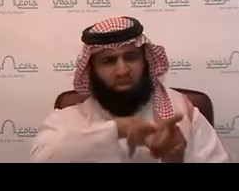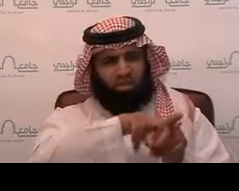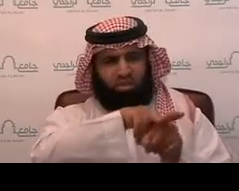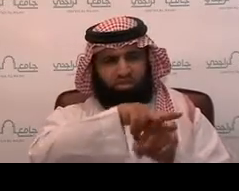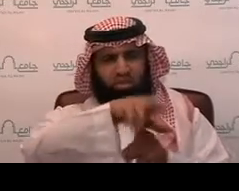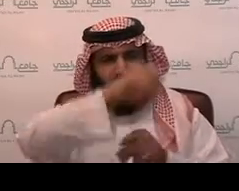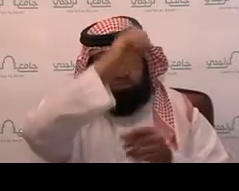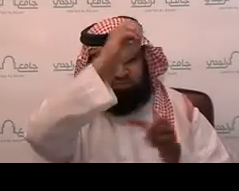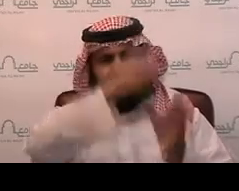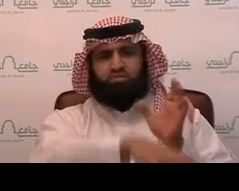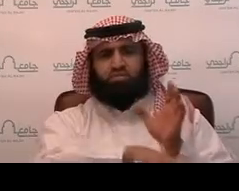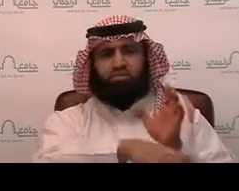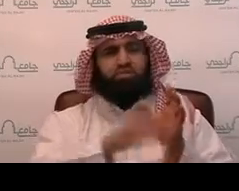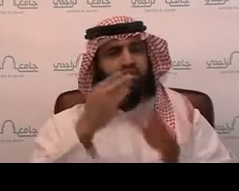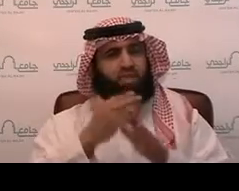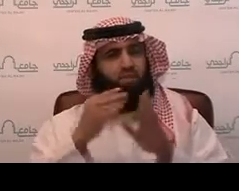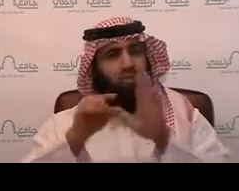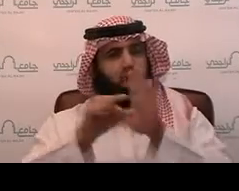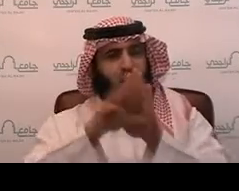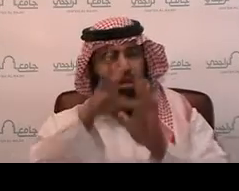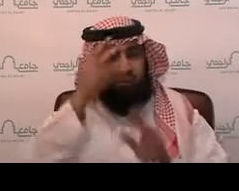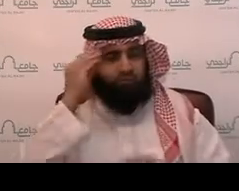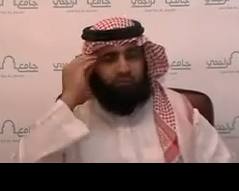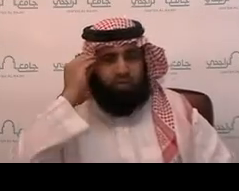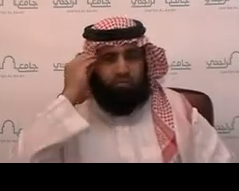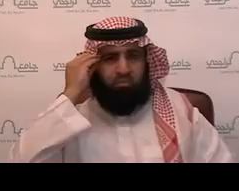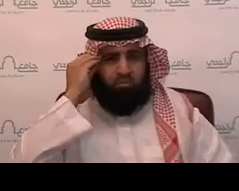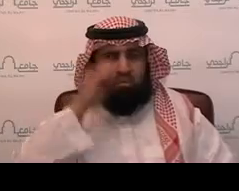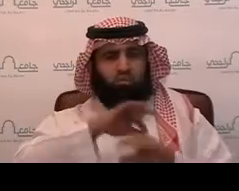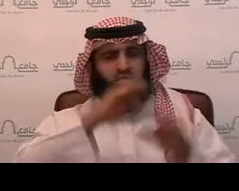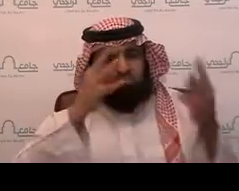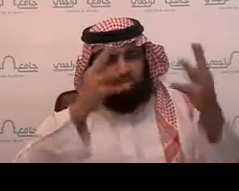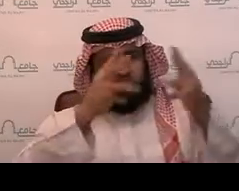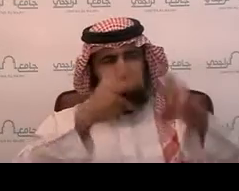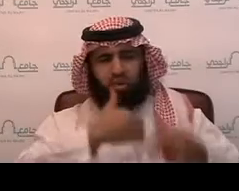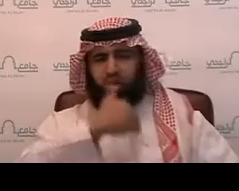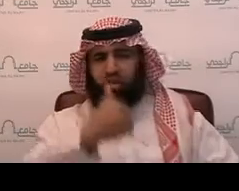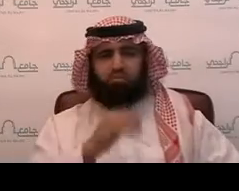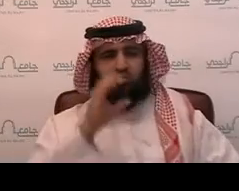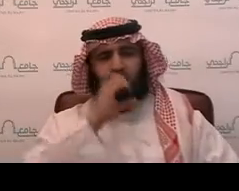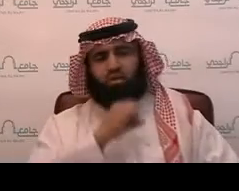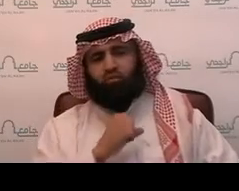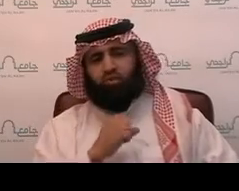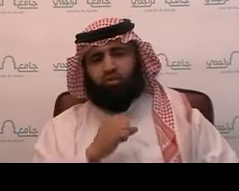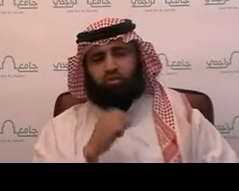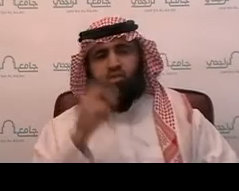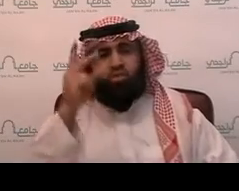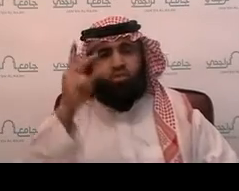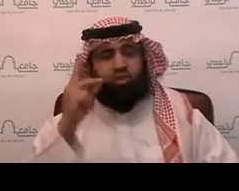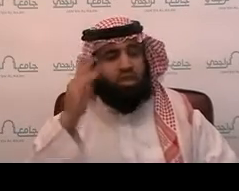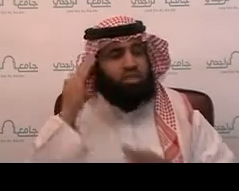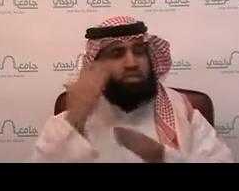ذلك لآية وما كان أكثرهم مؤمنين. ومن أسباب الإهلاك